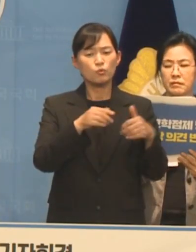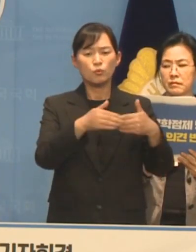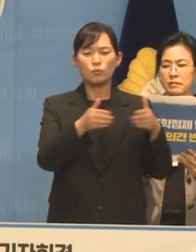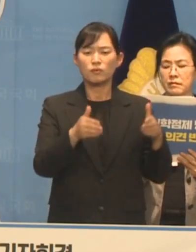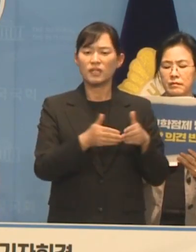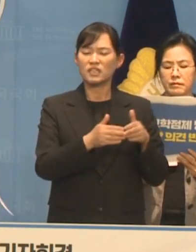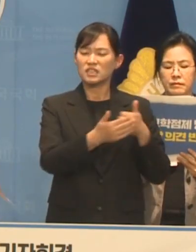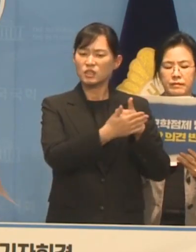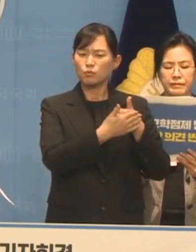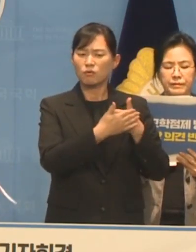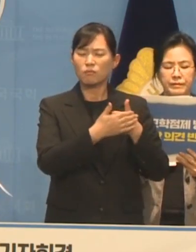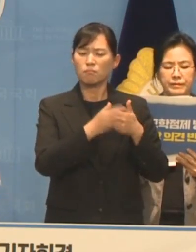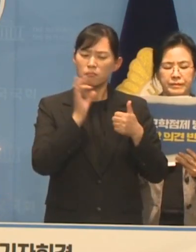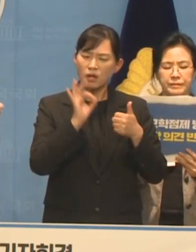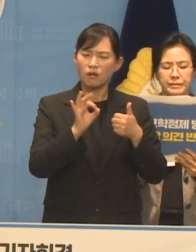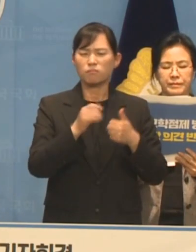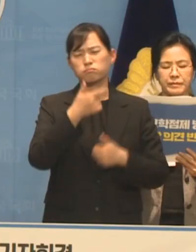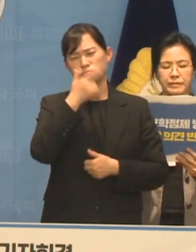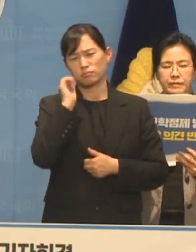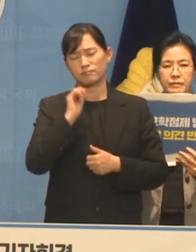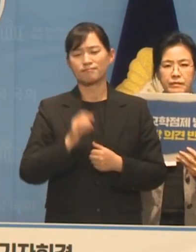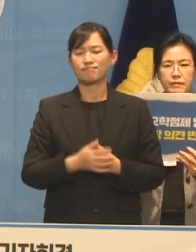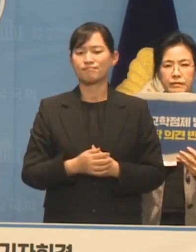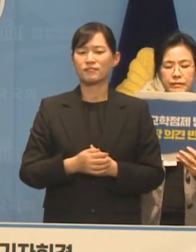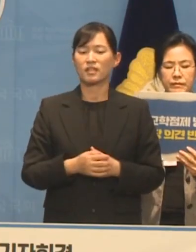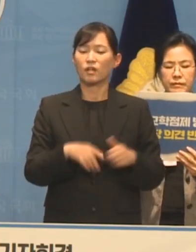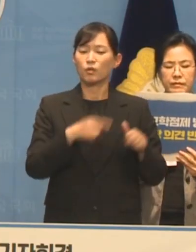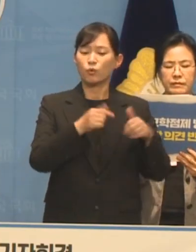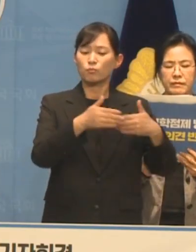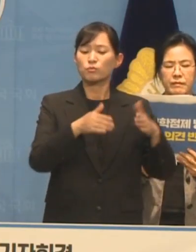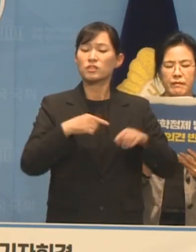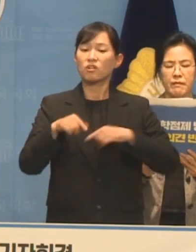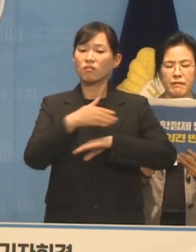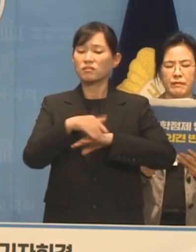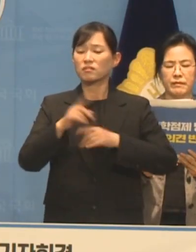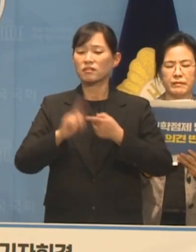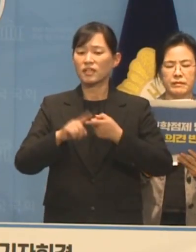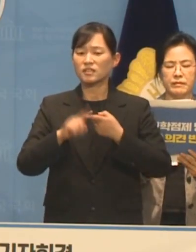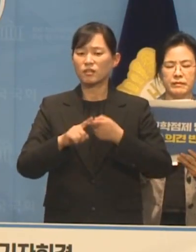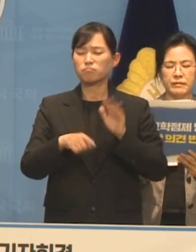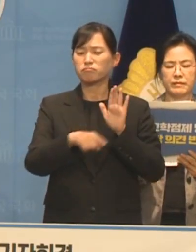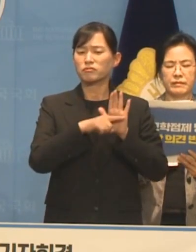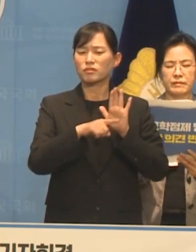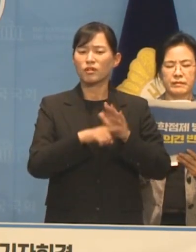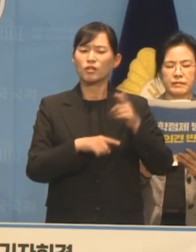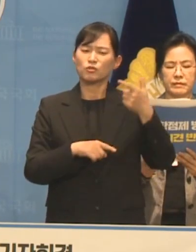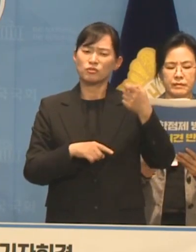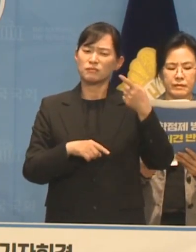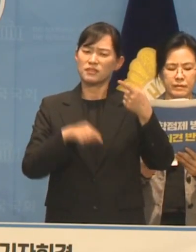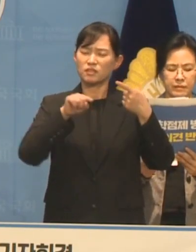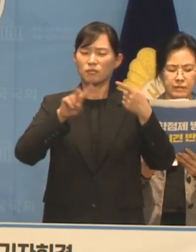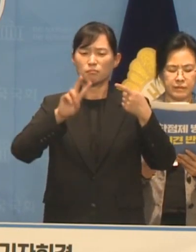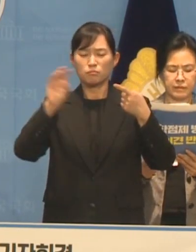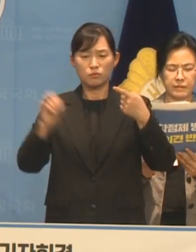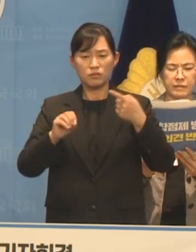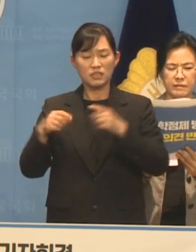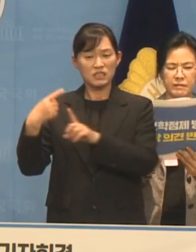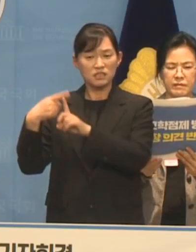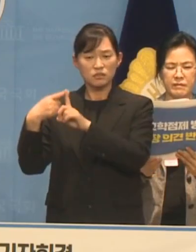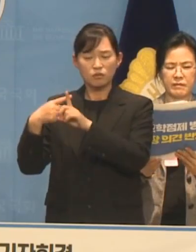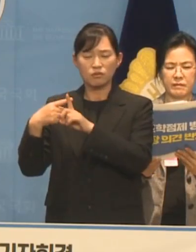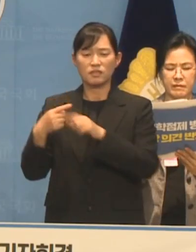또한 전반적으로 낮았습니다. 교육부 정책에 대해 부정응답은 61.2%였는데